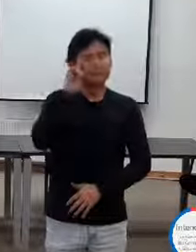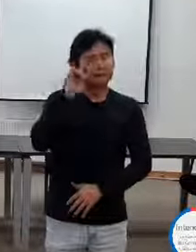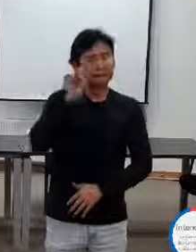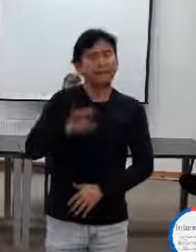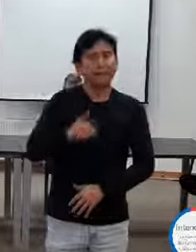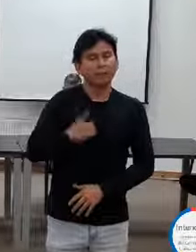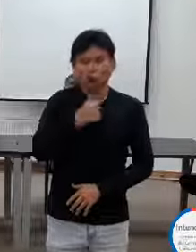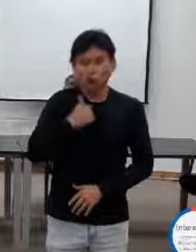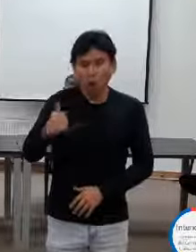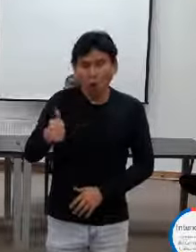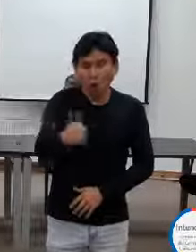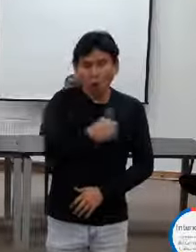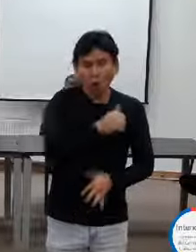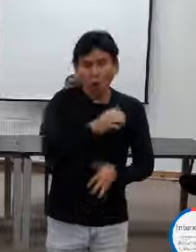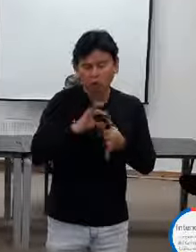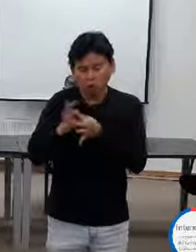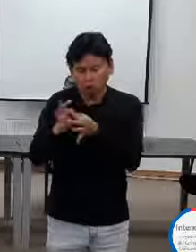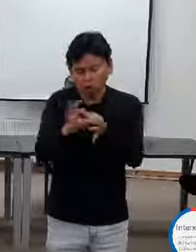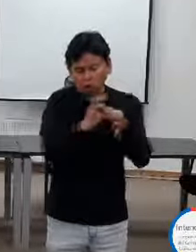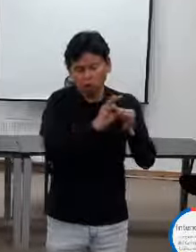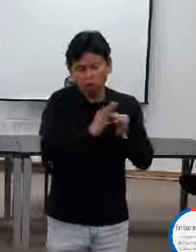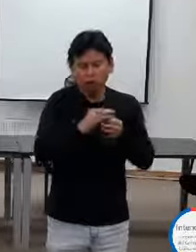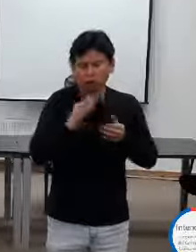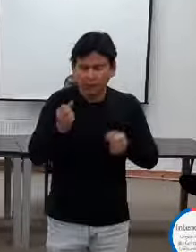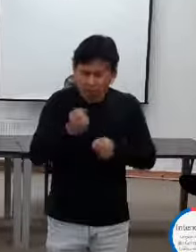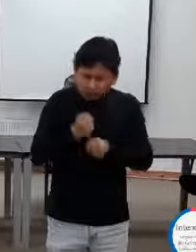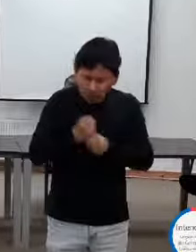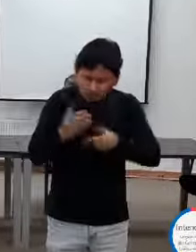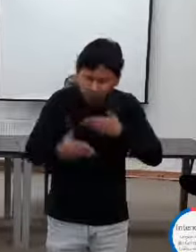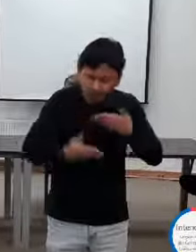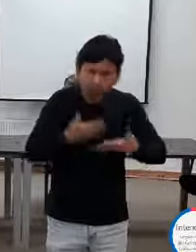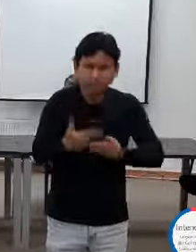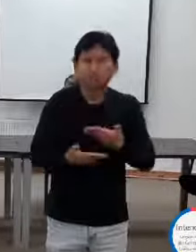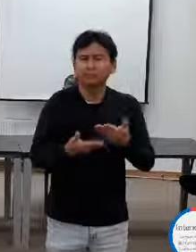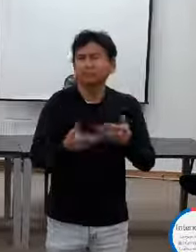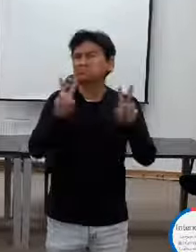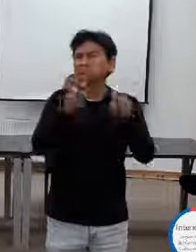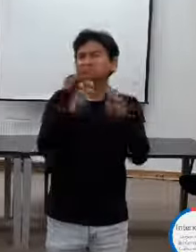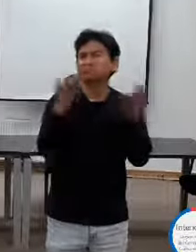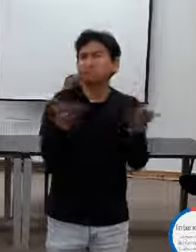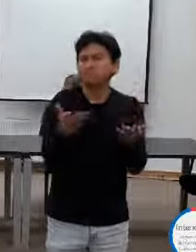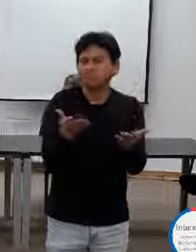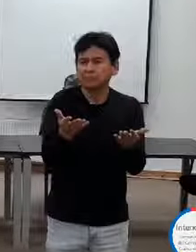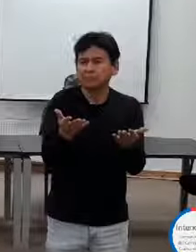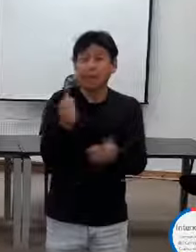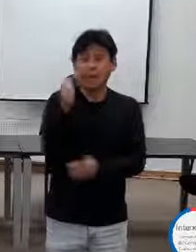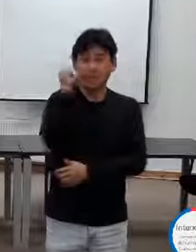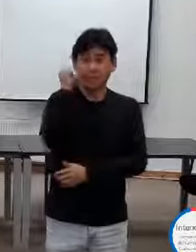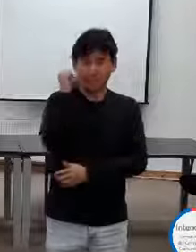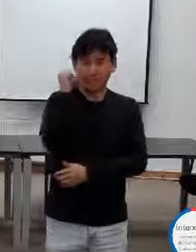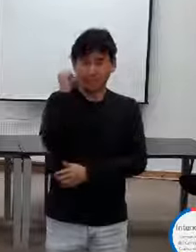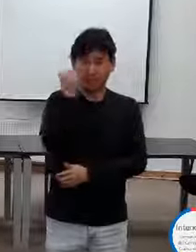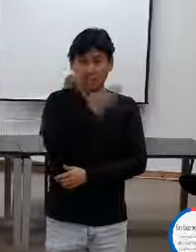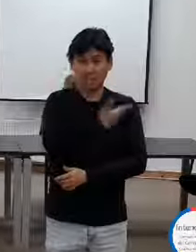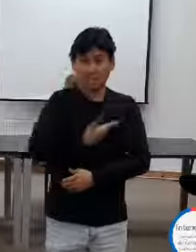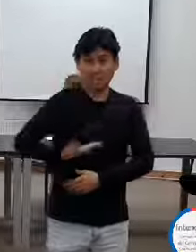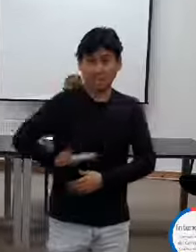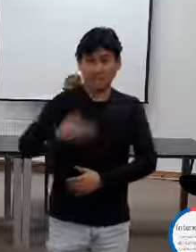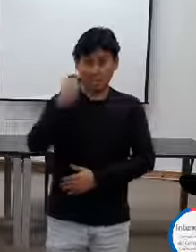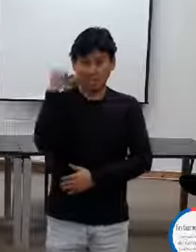que tenemos todos juntos que trabajar unidos para sacar esto adelante. Me refiero básicamente a que el día de ayer el presidente